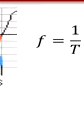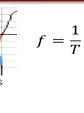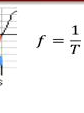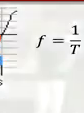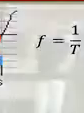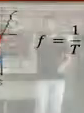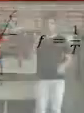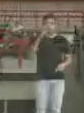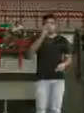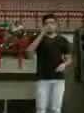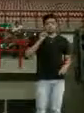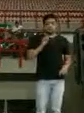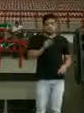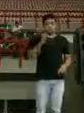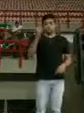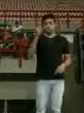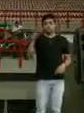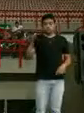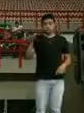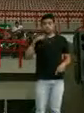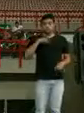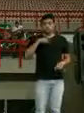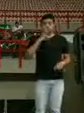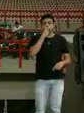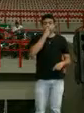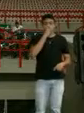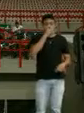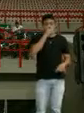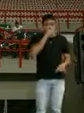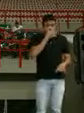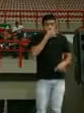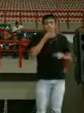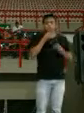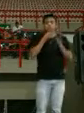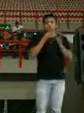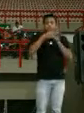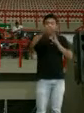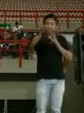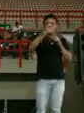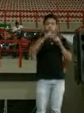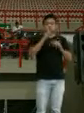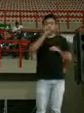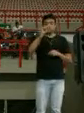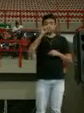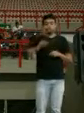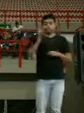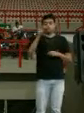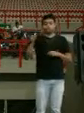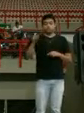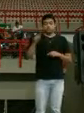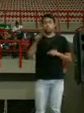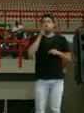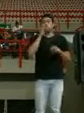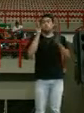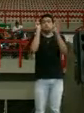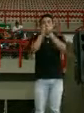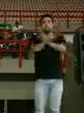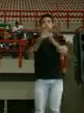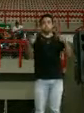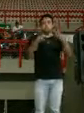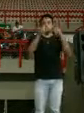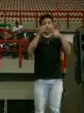Hz. Então essa é a frequência que um apito está mandando, 50 mil Hz. Aí uma questão clássica